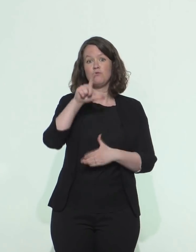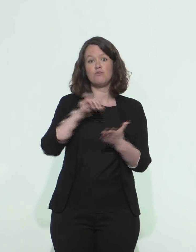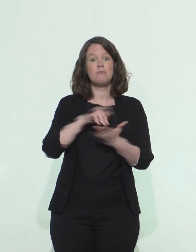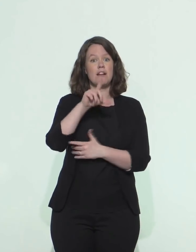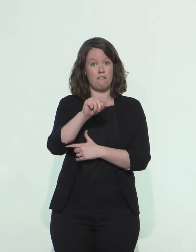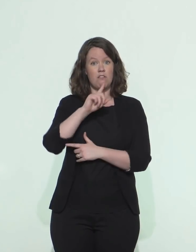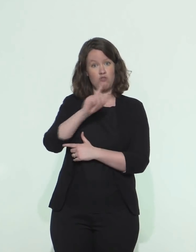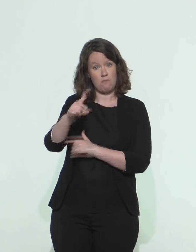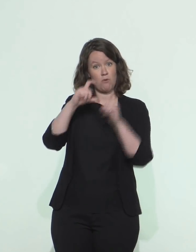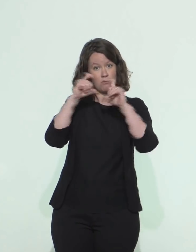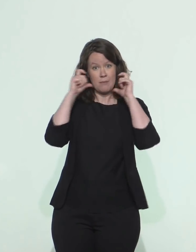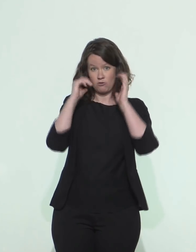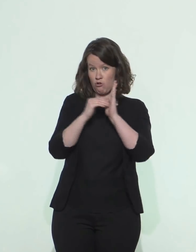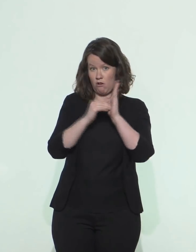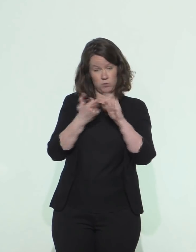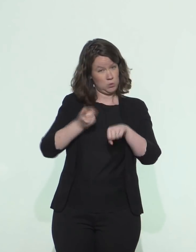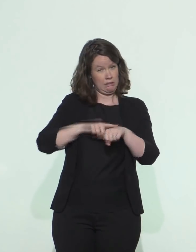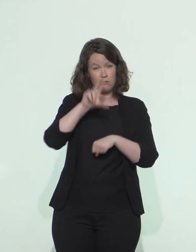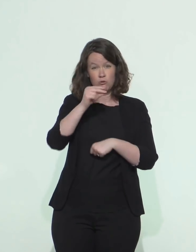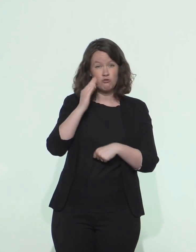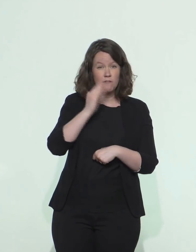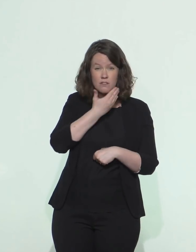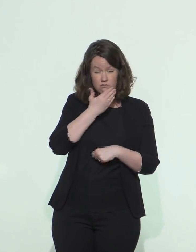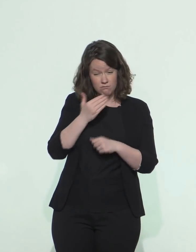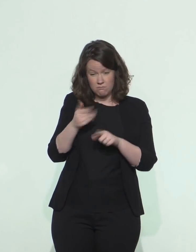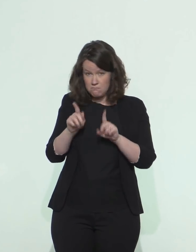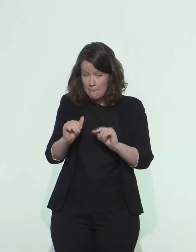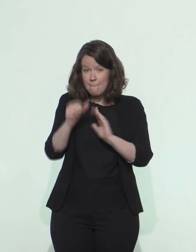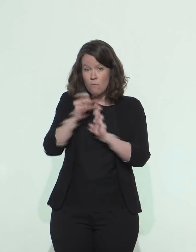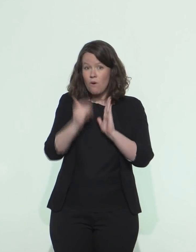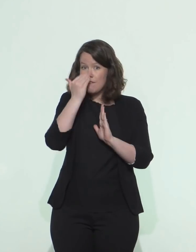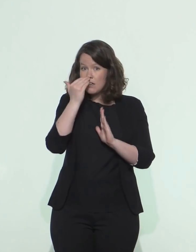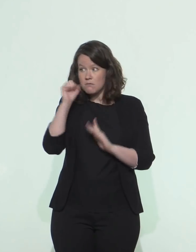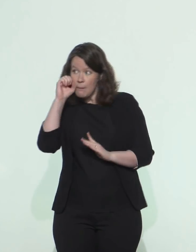des masques dès le 30 janvier et dès le mois de février pour répondre à la menace